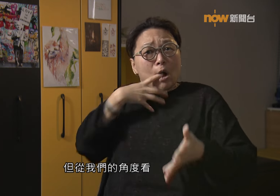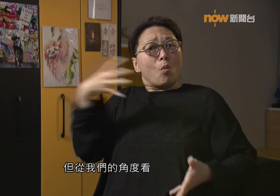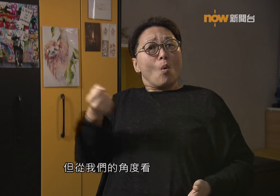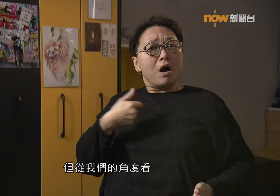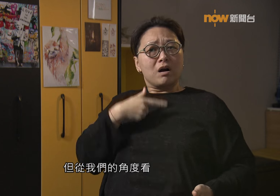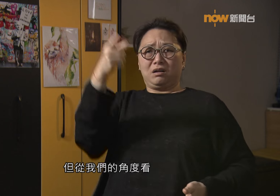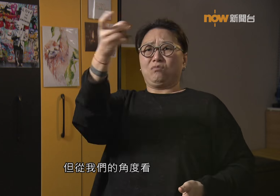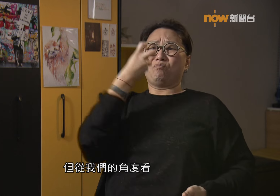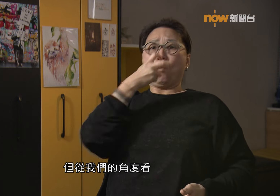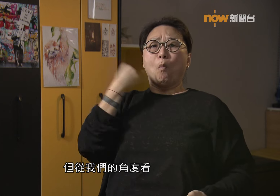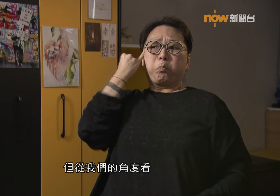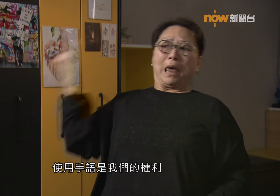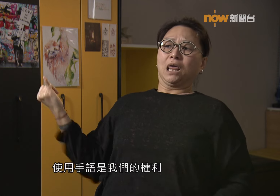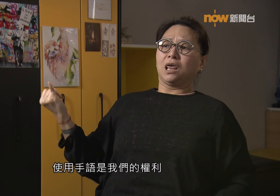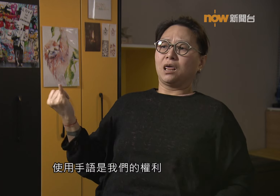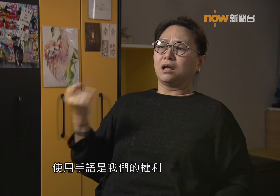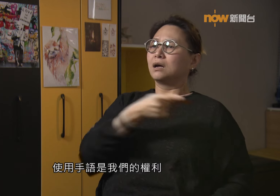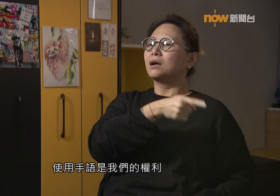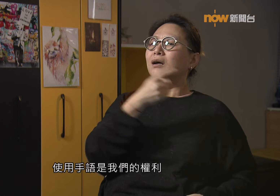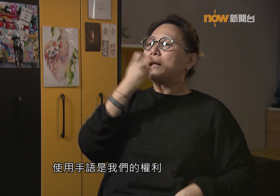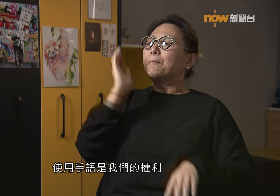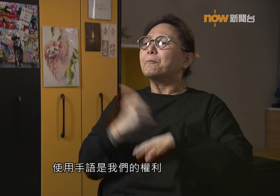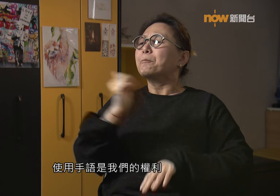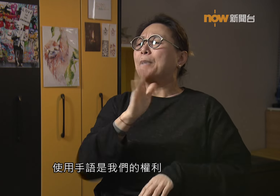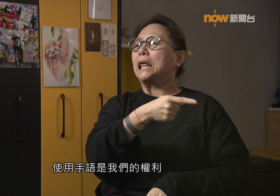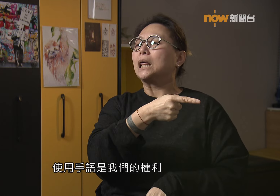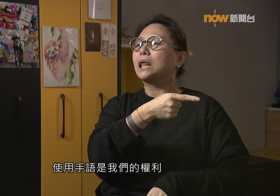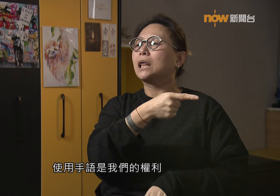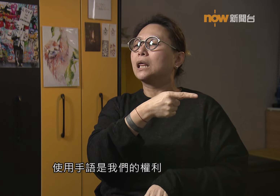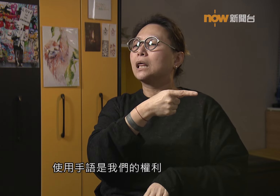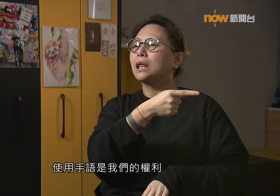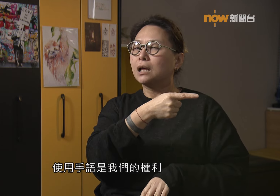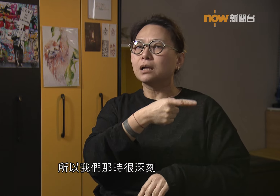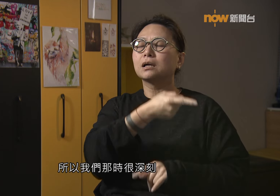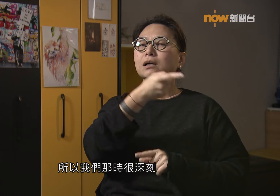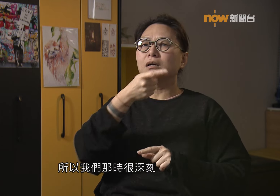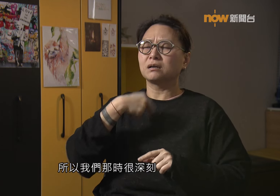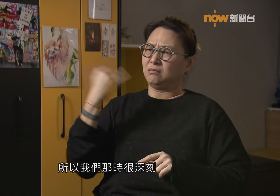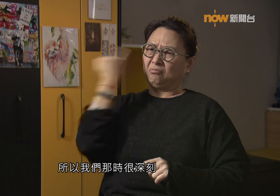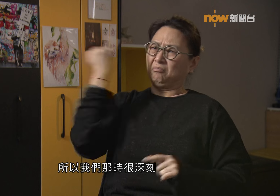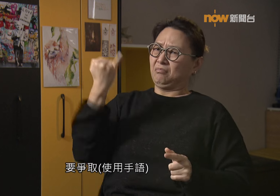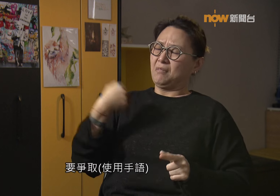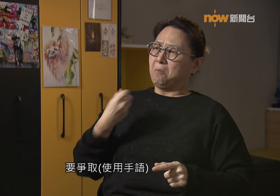我哋嘅角度就係、喂，用手語係我哋嘅權利嚟嘅喎，所以我哋嗰時好深刻就係、要爭